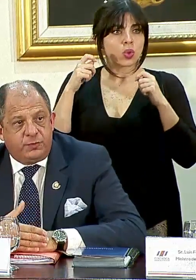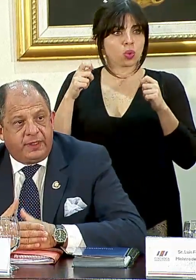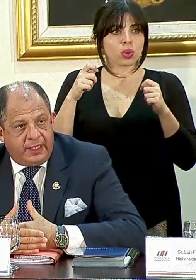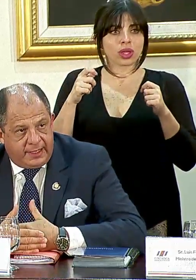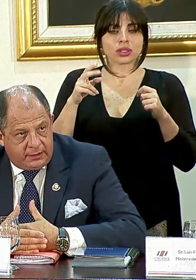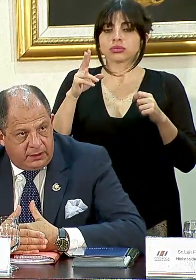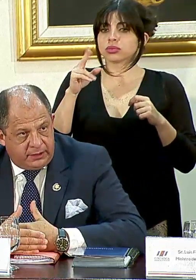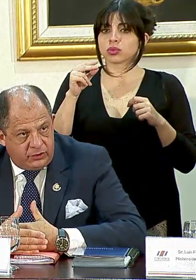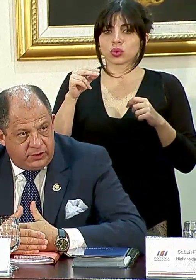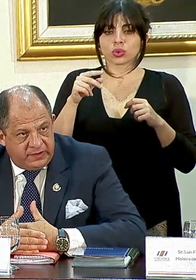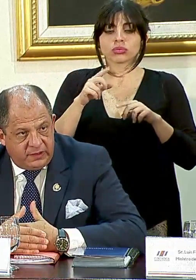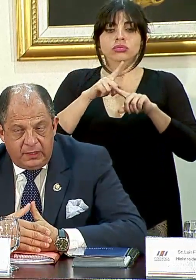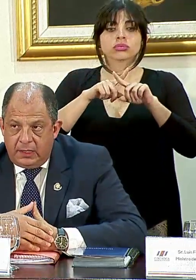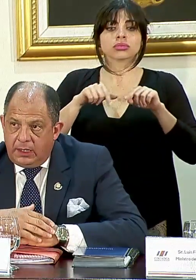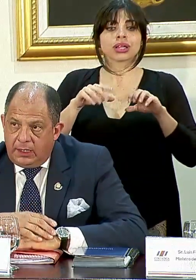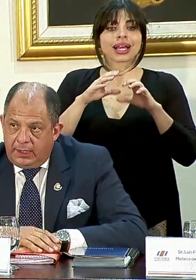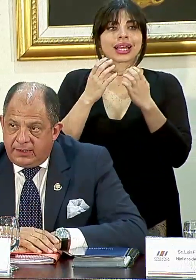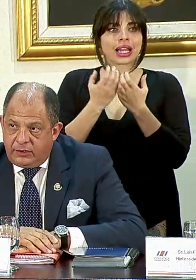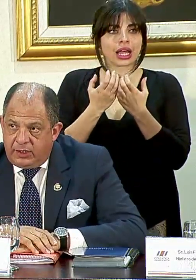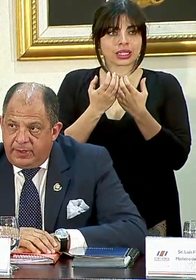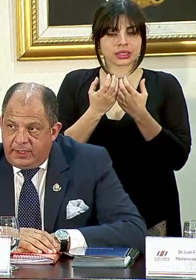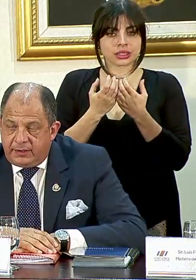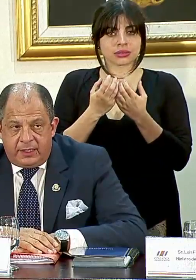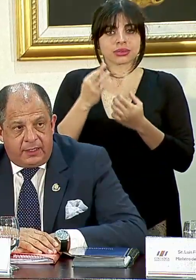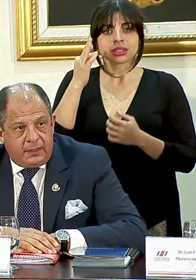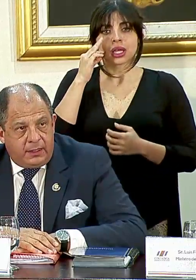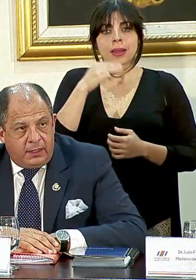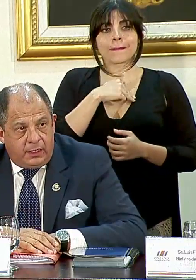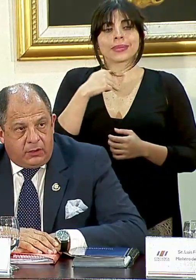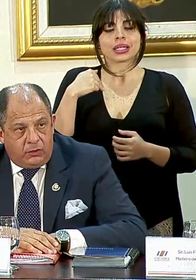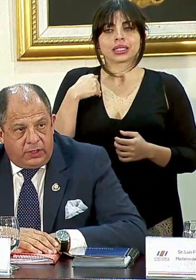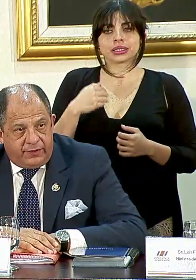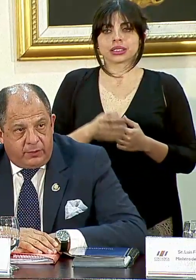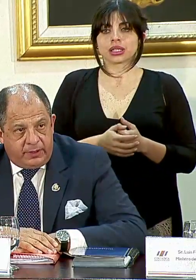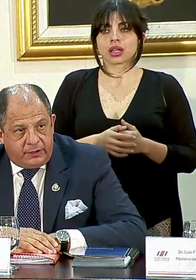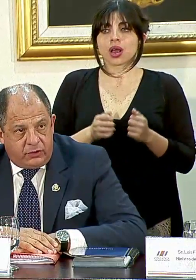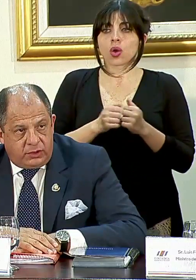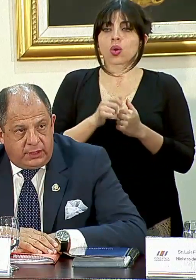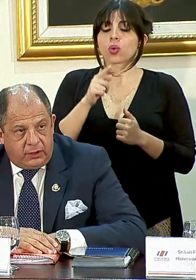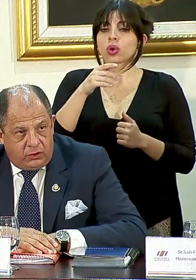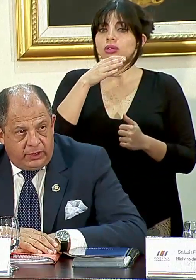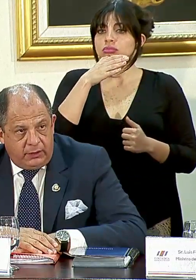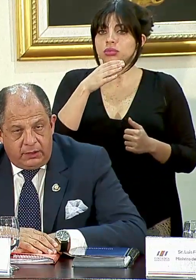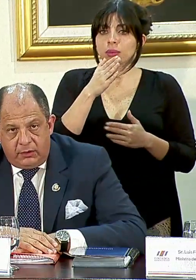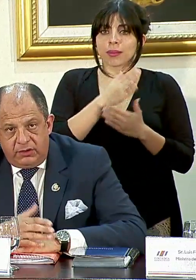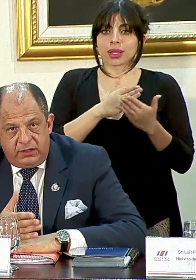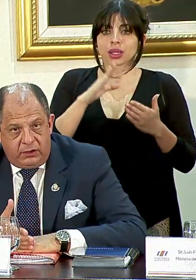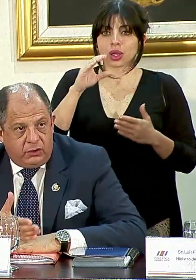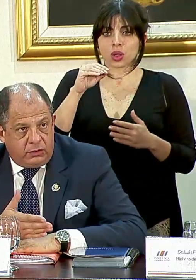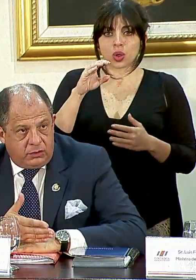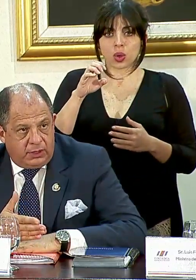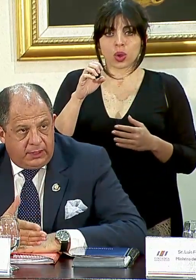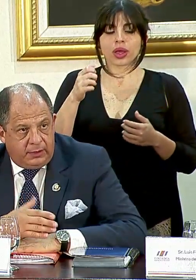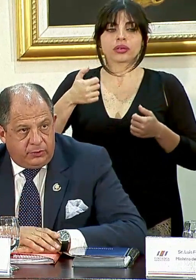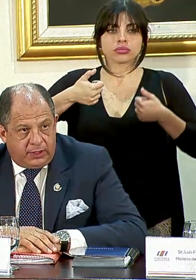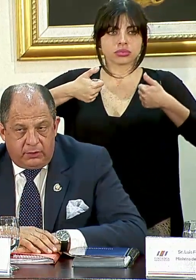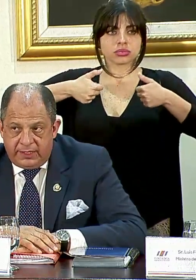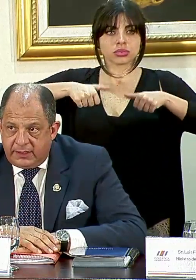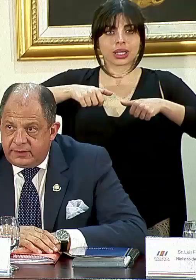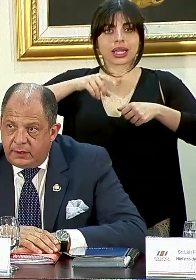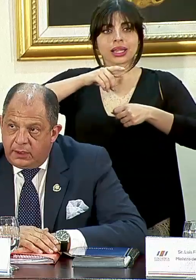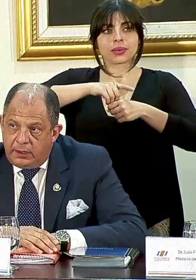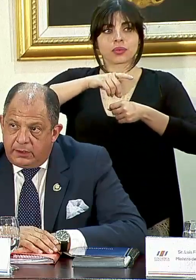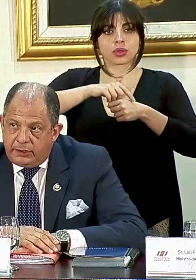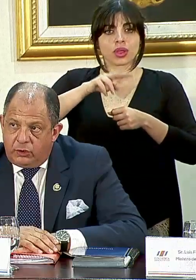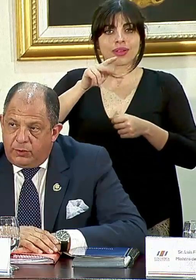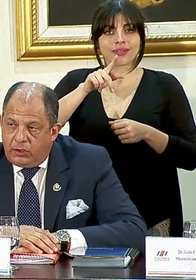que se suspendieran lecciones y la señora ministra, con una recomendación del COE, que coincidió con la del diputado